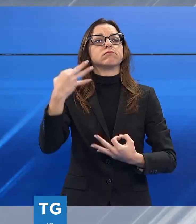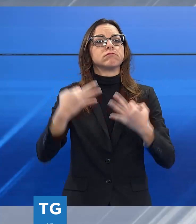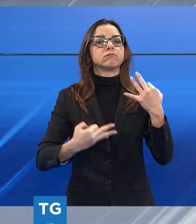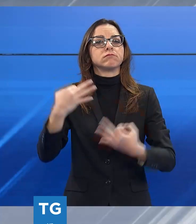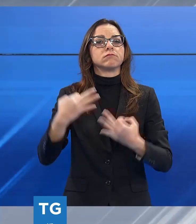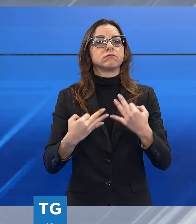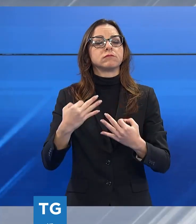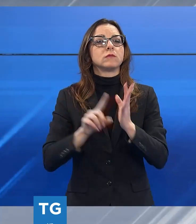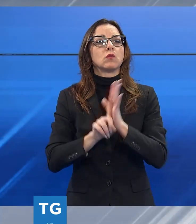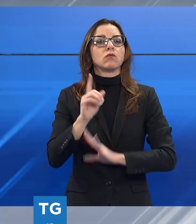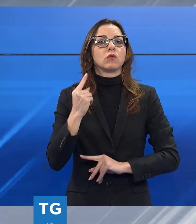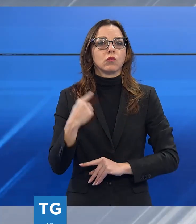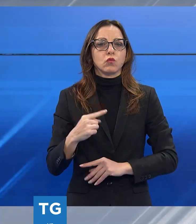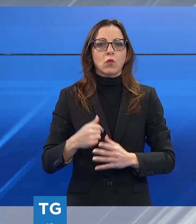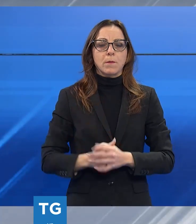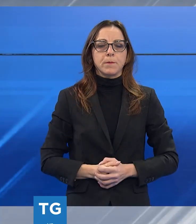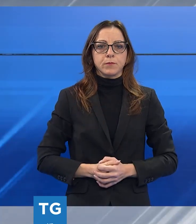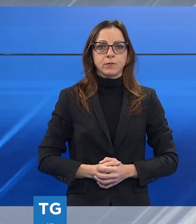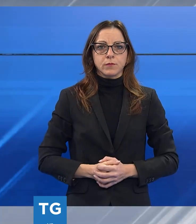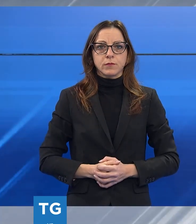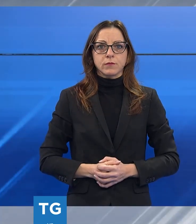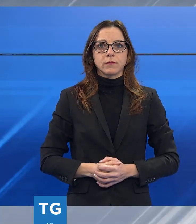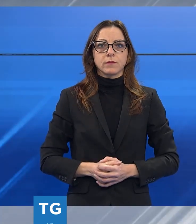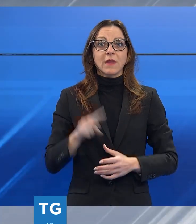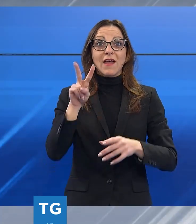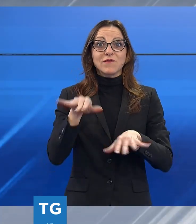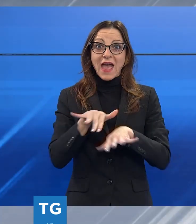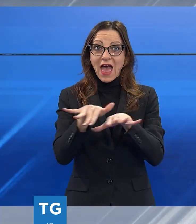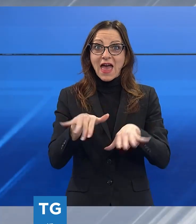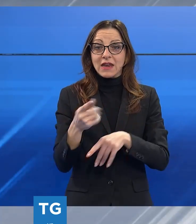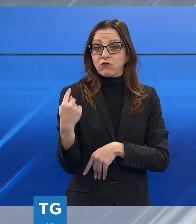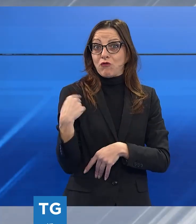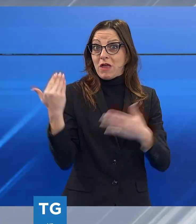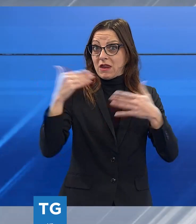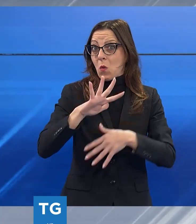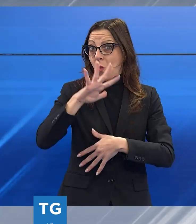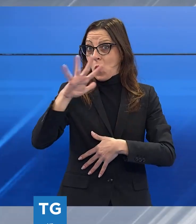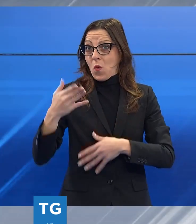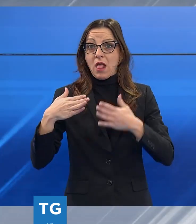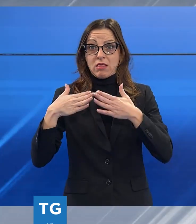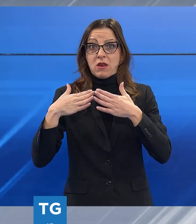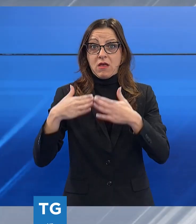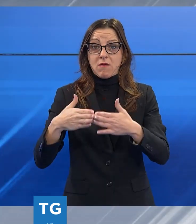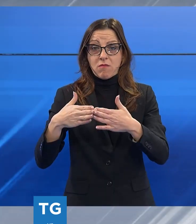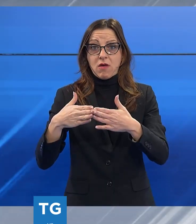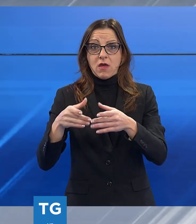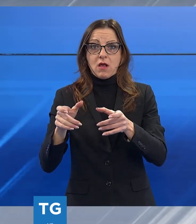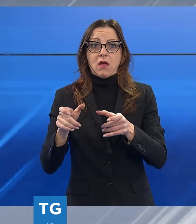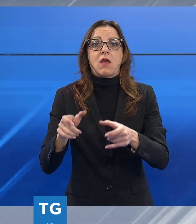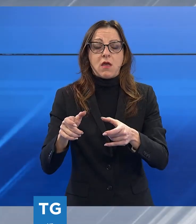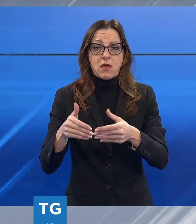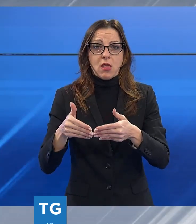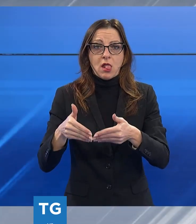43enne. E adesso ci spostiamo a Viareggio, dove ieri sera un altro peschereccio è rimasto